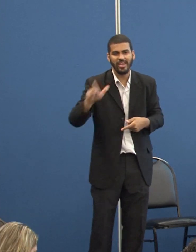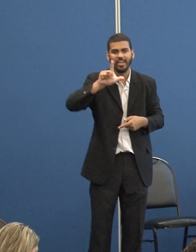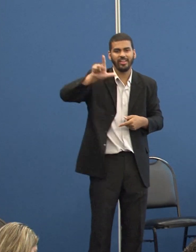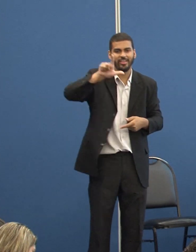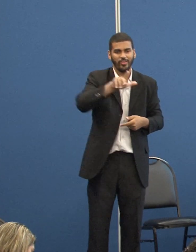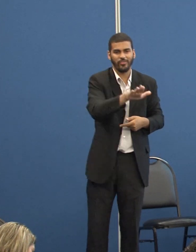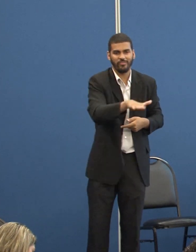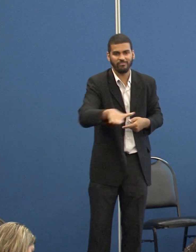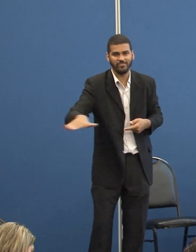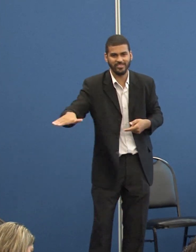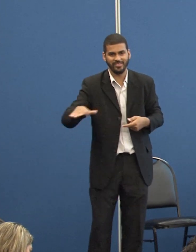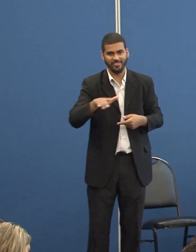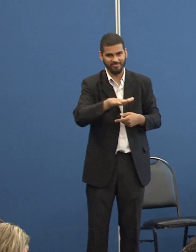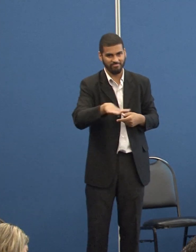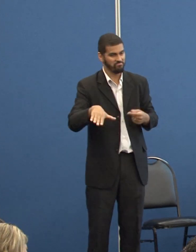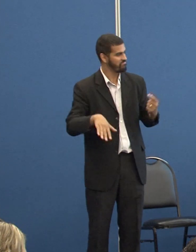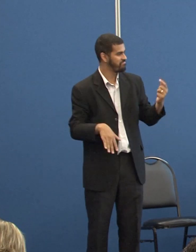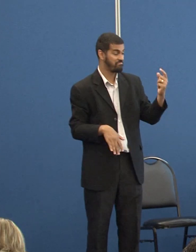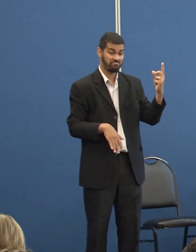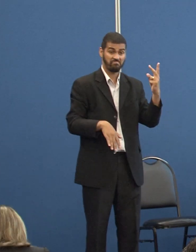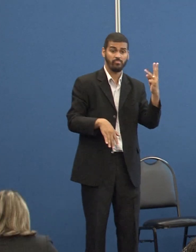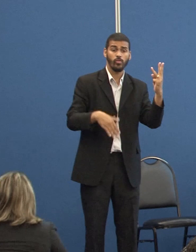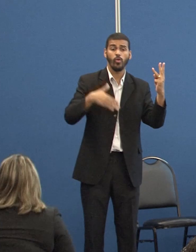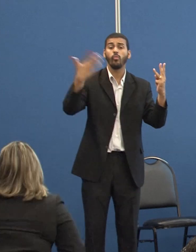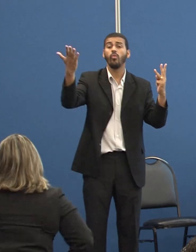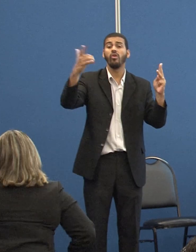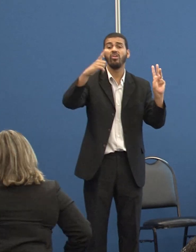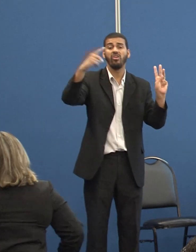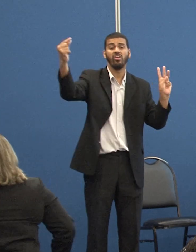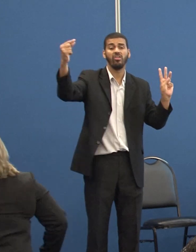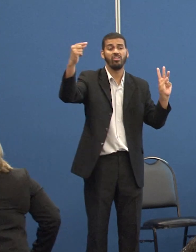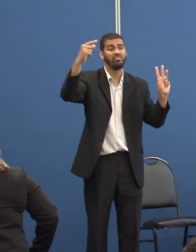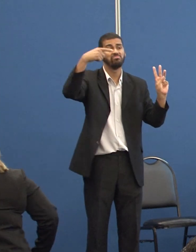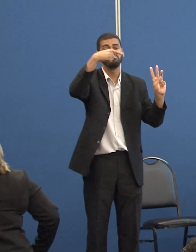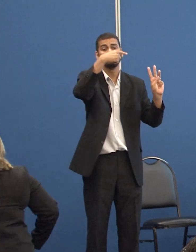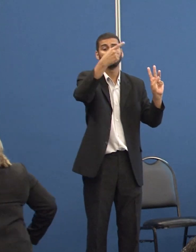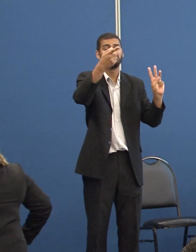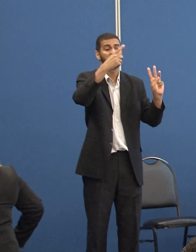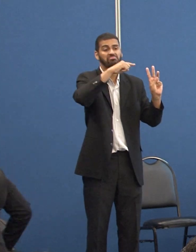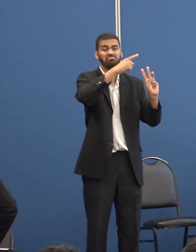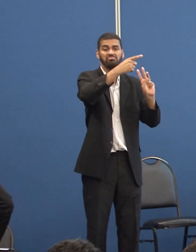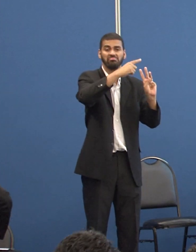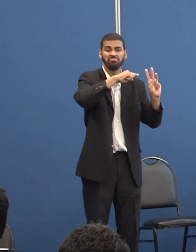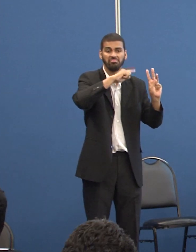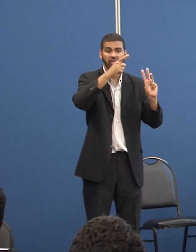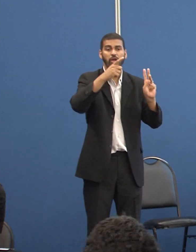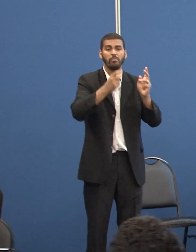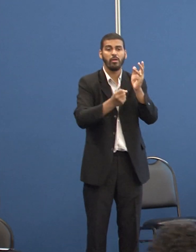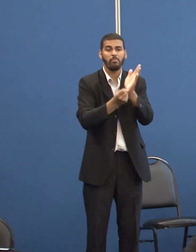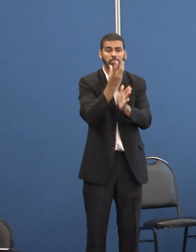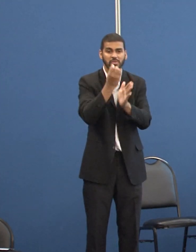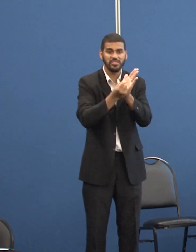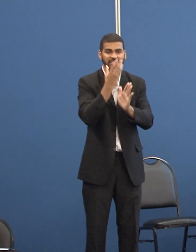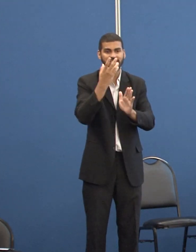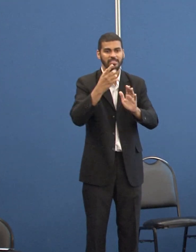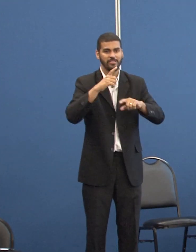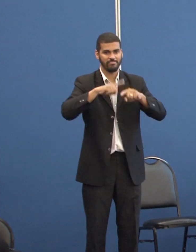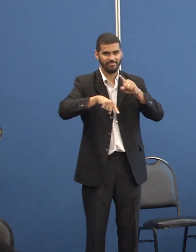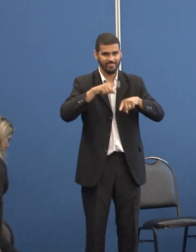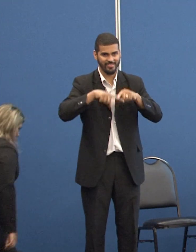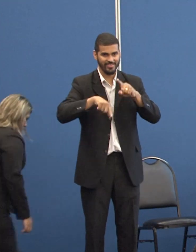Isso. O que vocês acham que a gente tem aqui como recurso para produzir agora